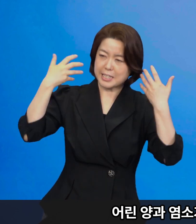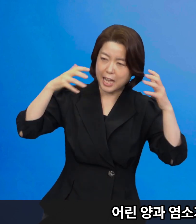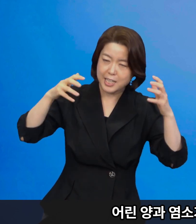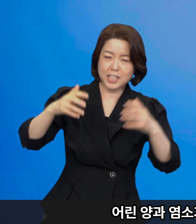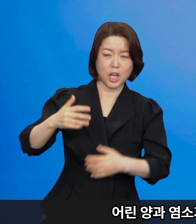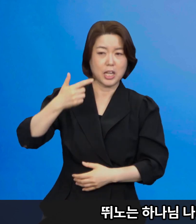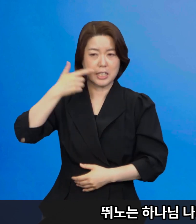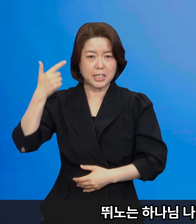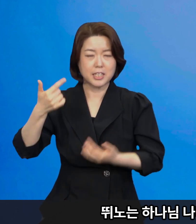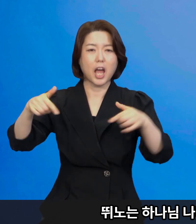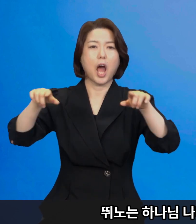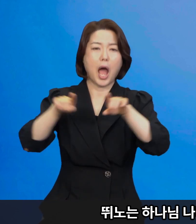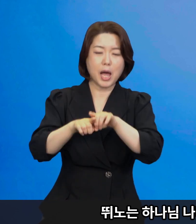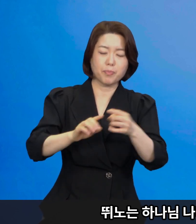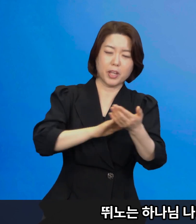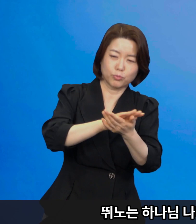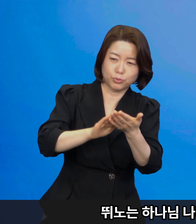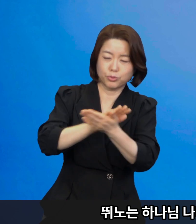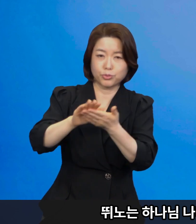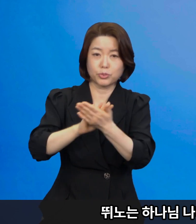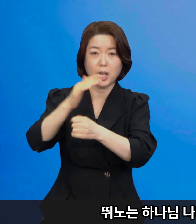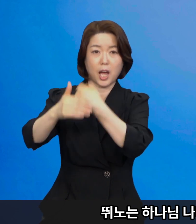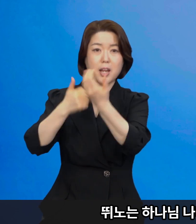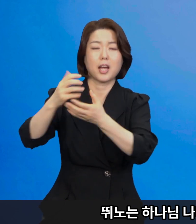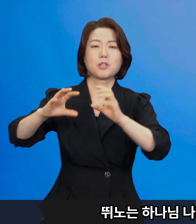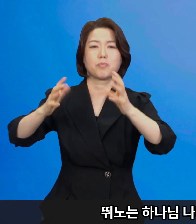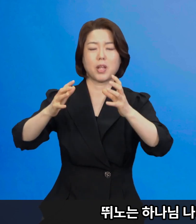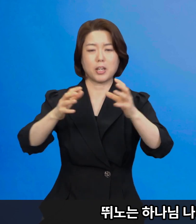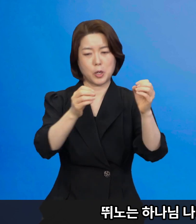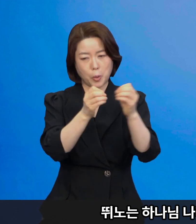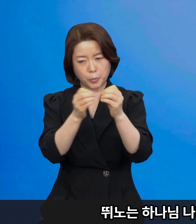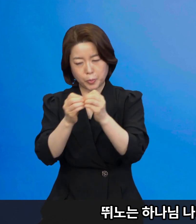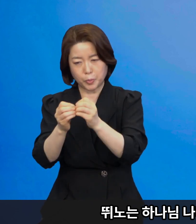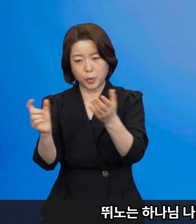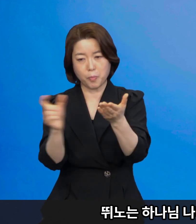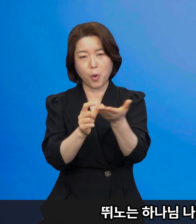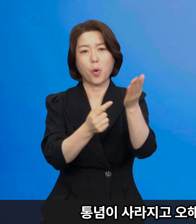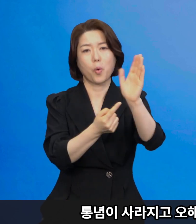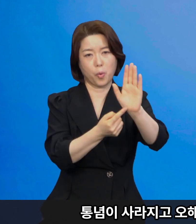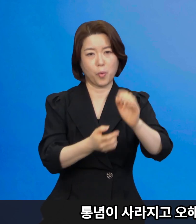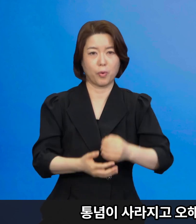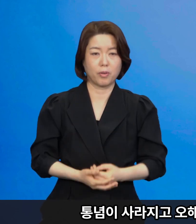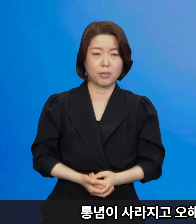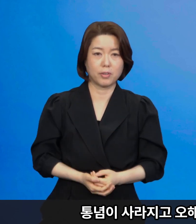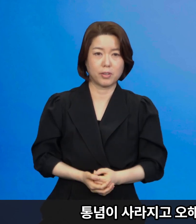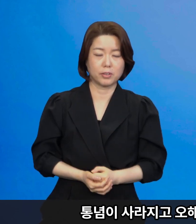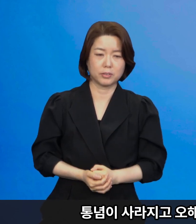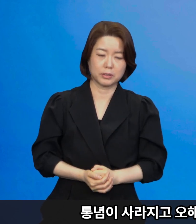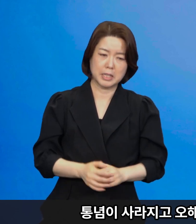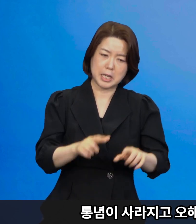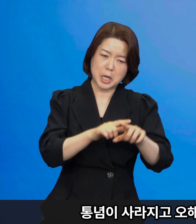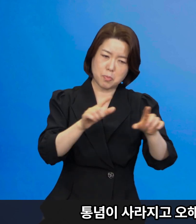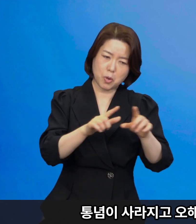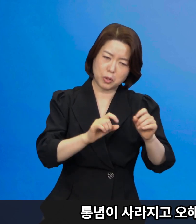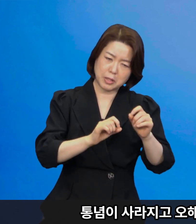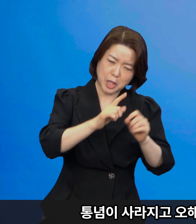이리와 함께 뛰노는 하나님 나라를 묘사한 내용입니다. 통념이 사라지고 오해와